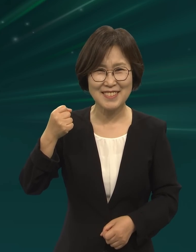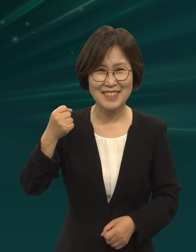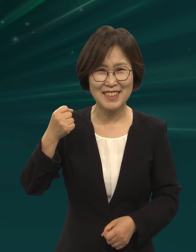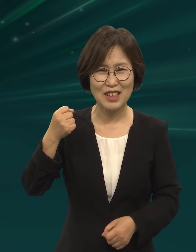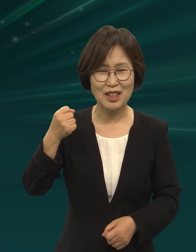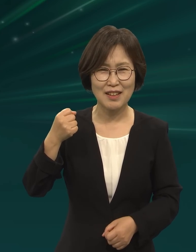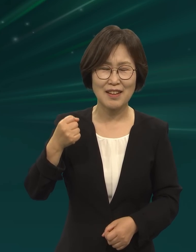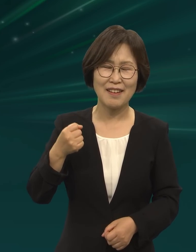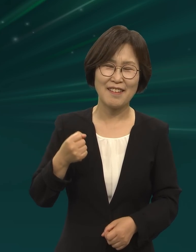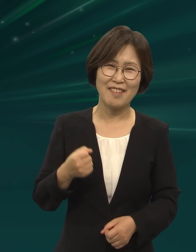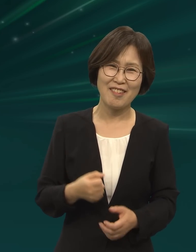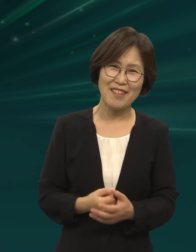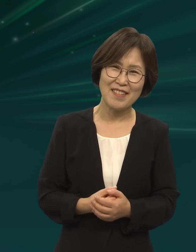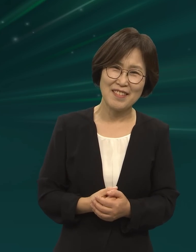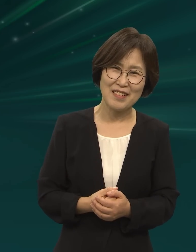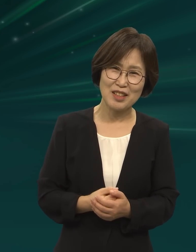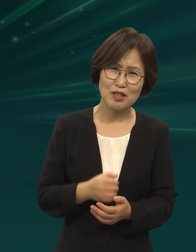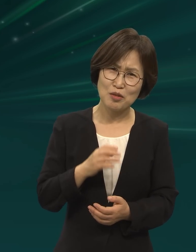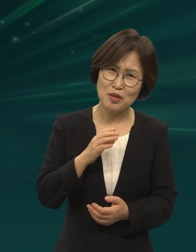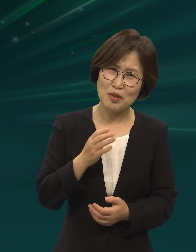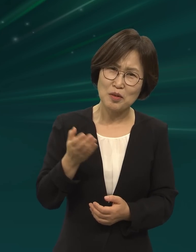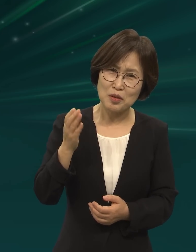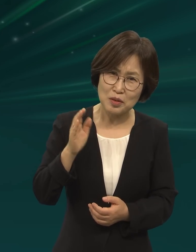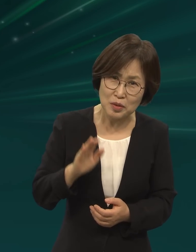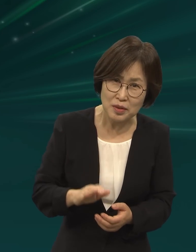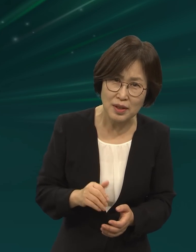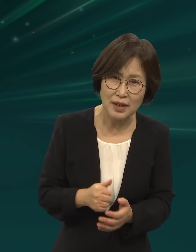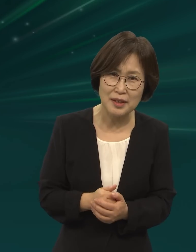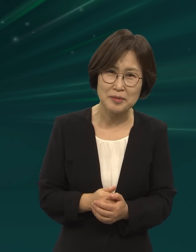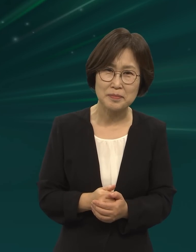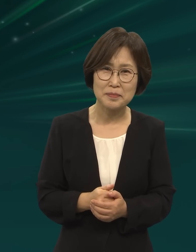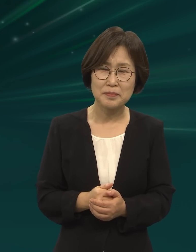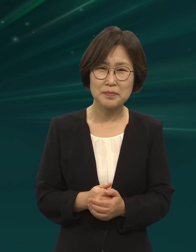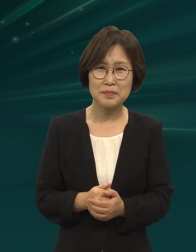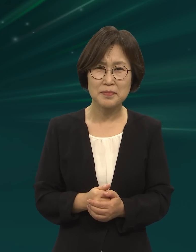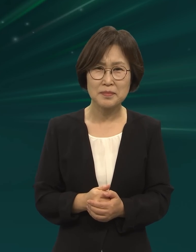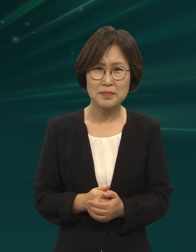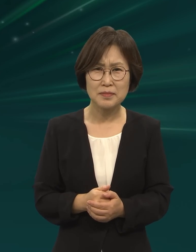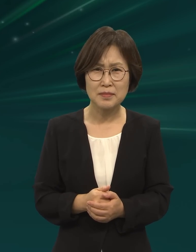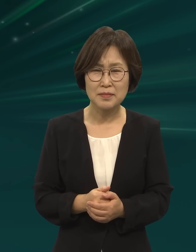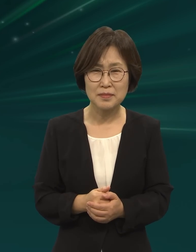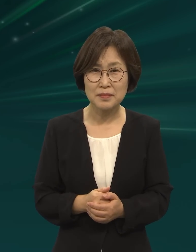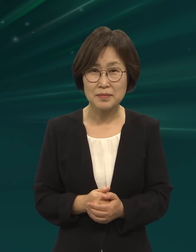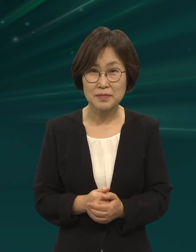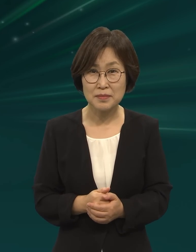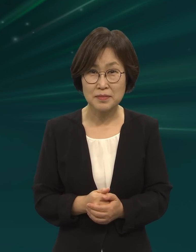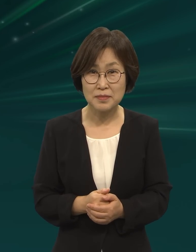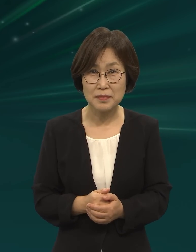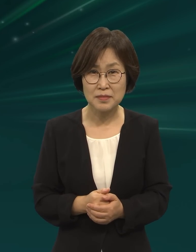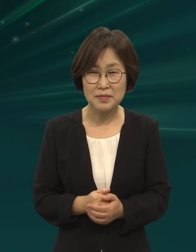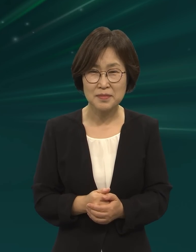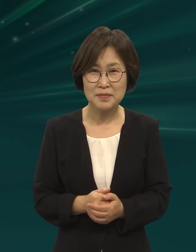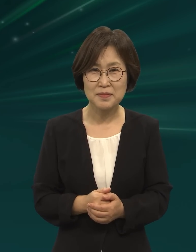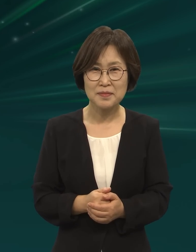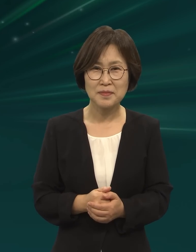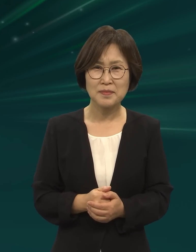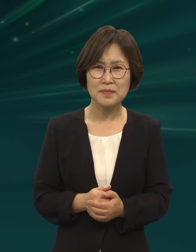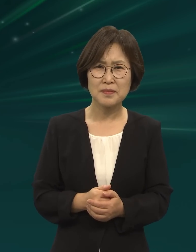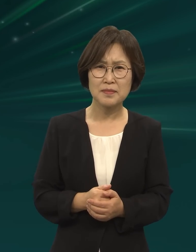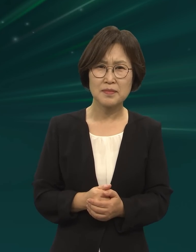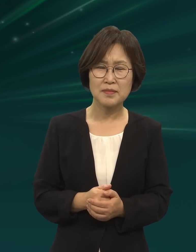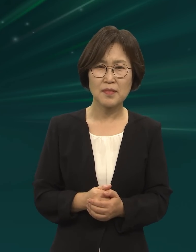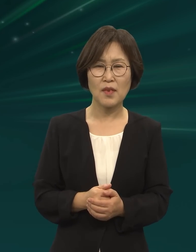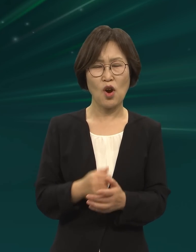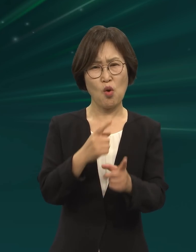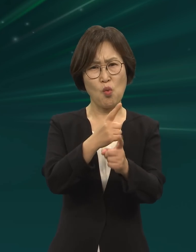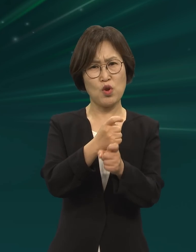바로 표현하잖아요. 근데 교회에서 듣는 말씀 맞죠? 여러분도 들으셨죠? 원수를